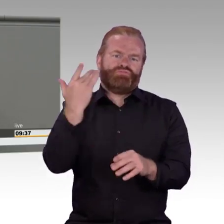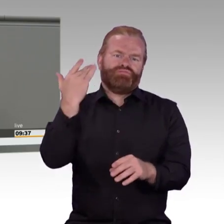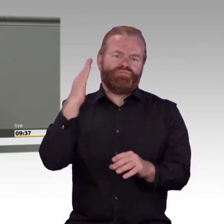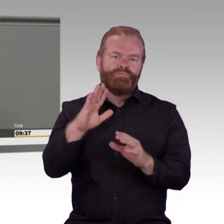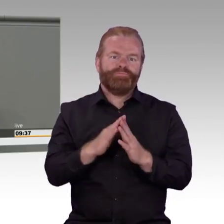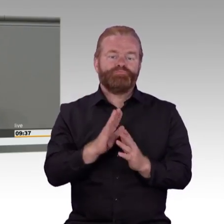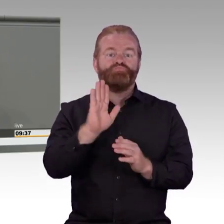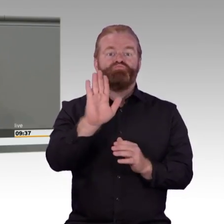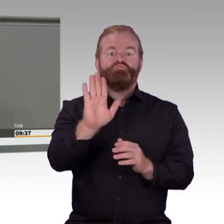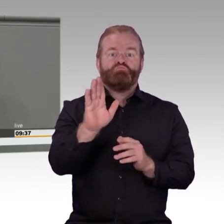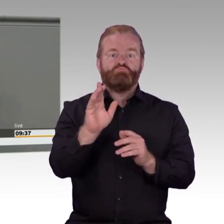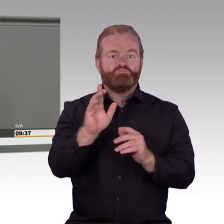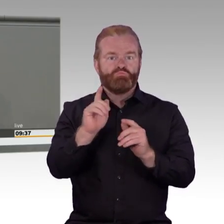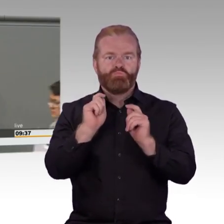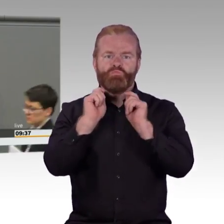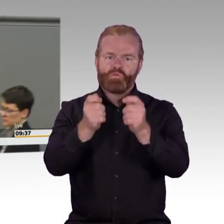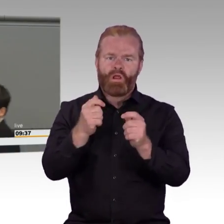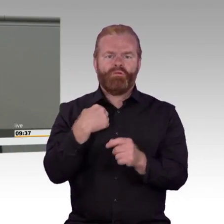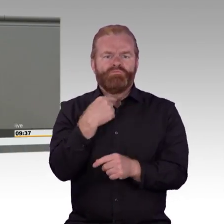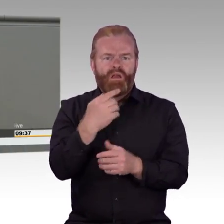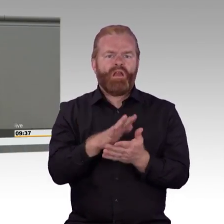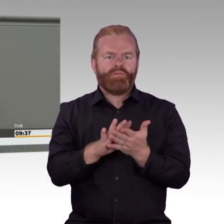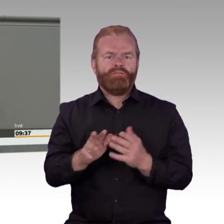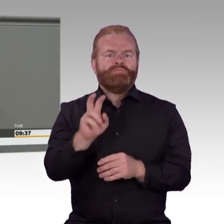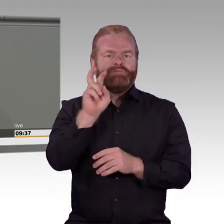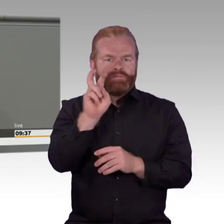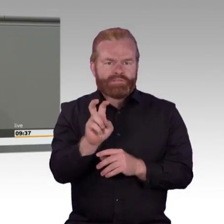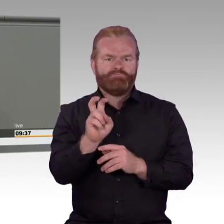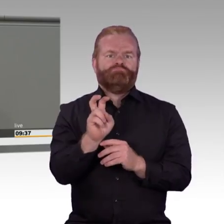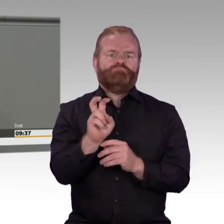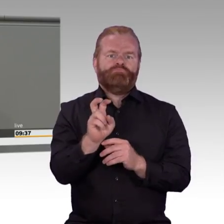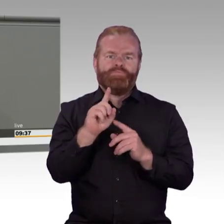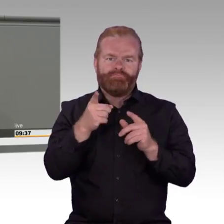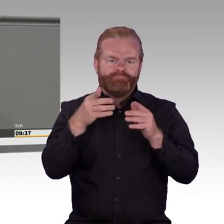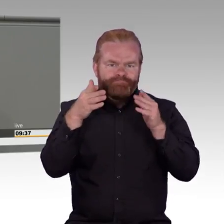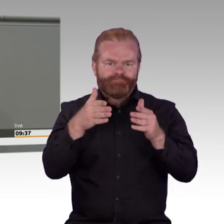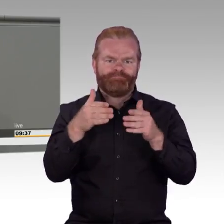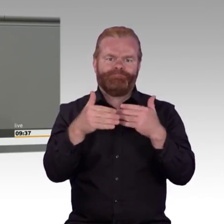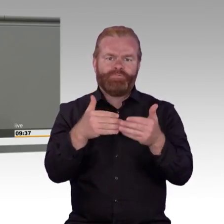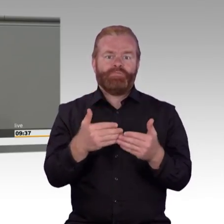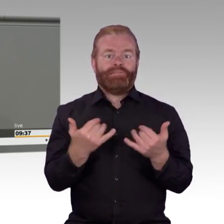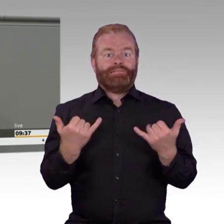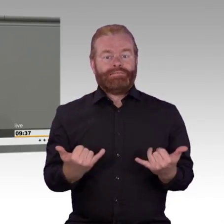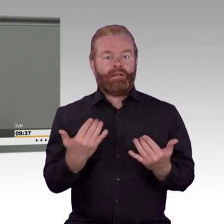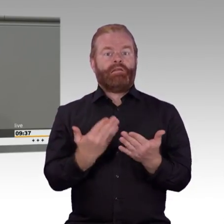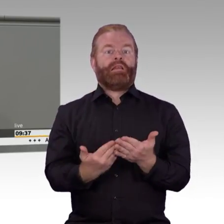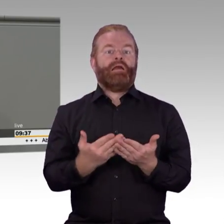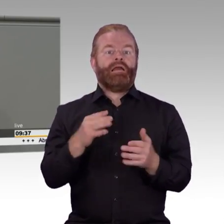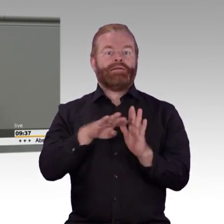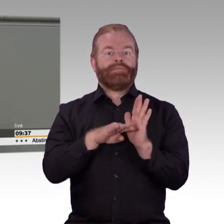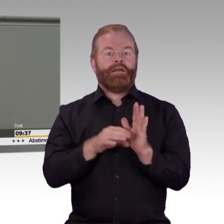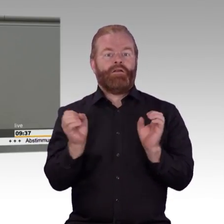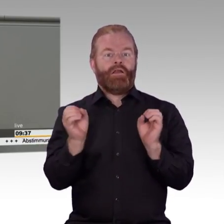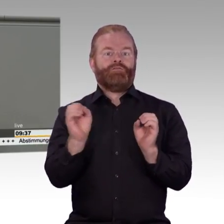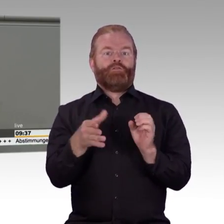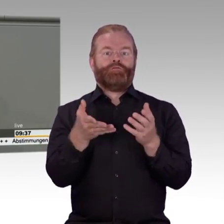in der Anhörung, also aus Wissenschaft und Praxis, haben doch eine verwiesen auf eine Unmenge an Unklarheiten und Mängel tatsächlich. Und